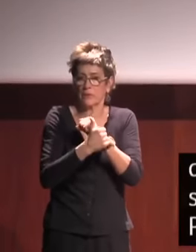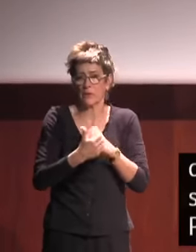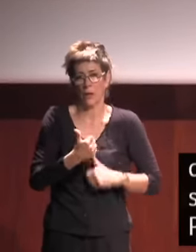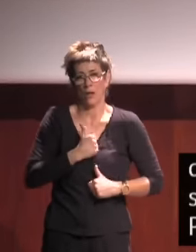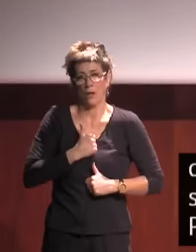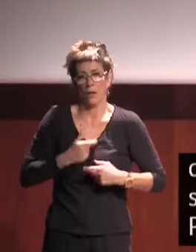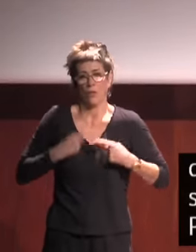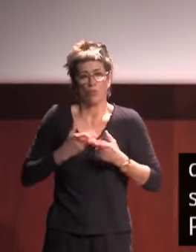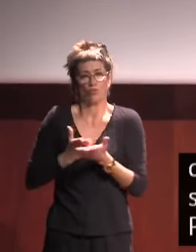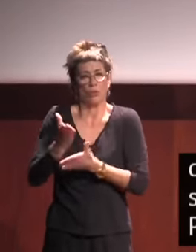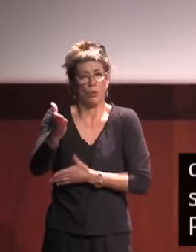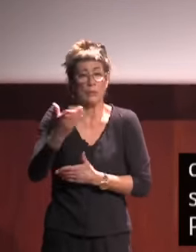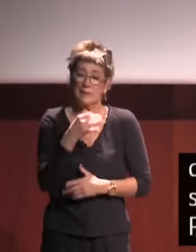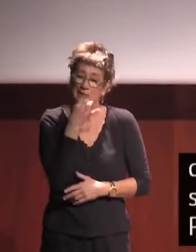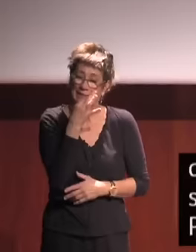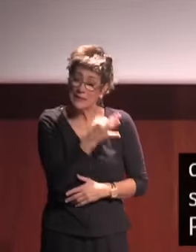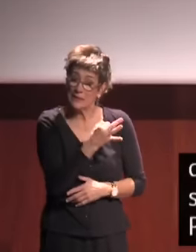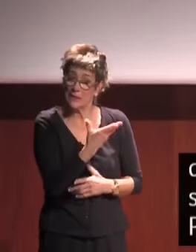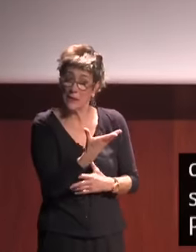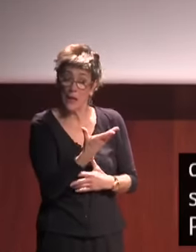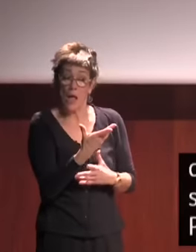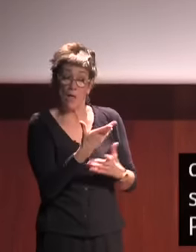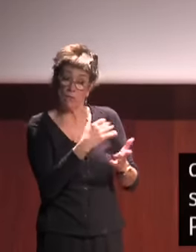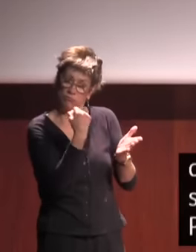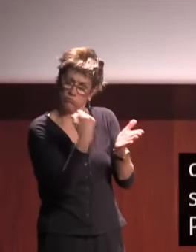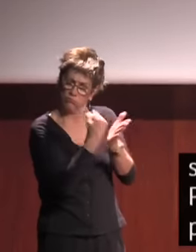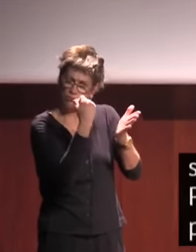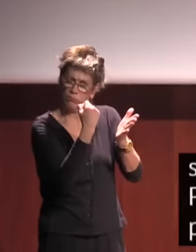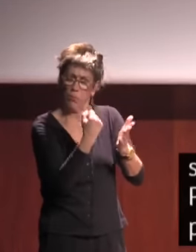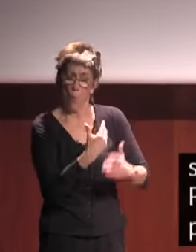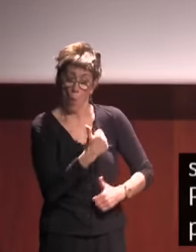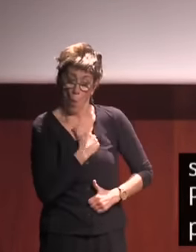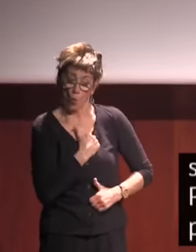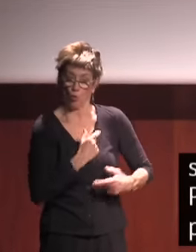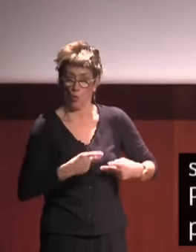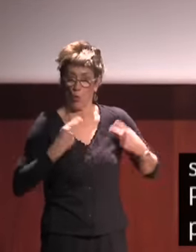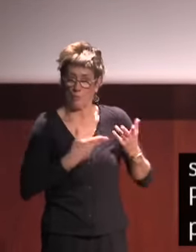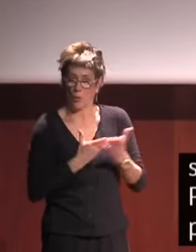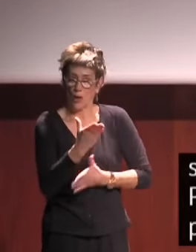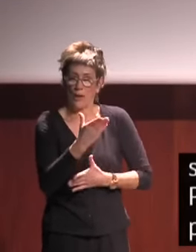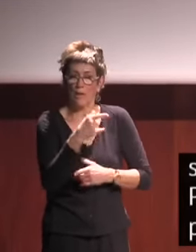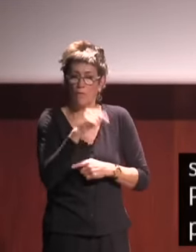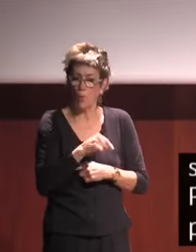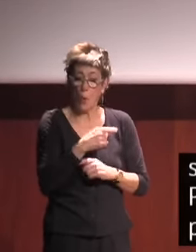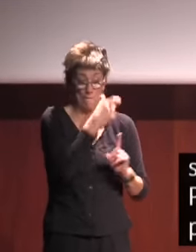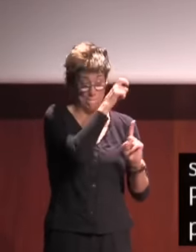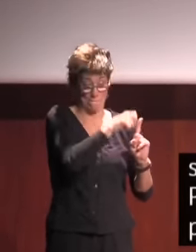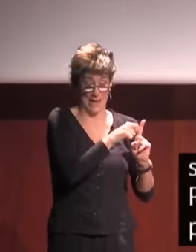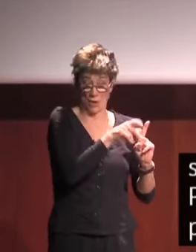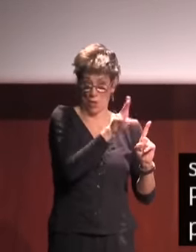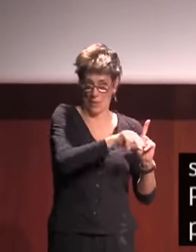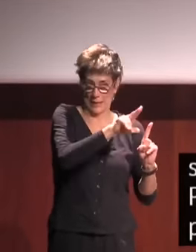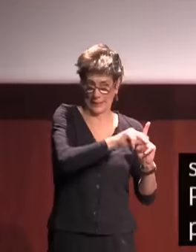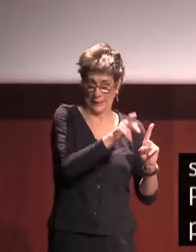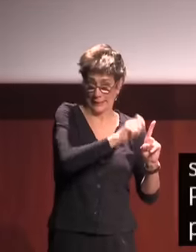affirme que pour qu'un récit soit considéré autobiographique, il doit y avoir une unité entre la personne qui écrit son